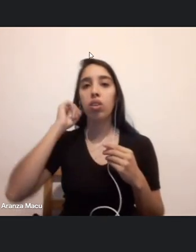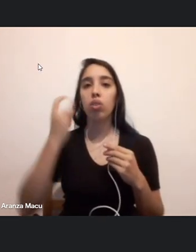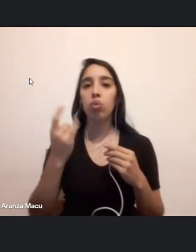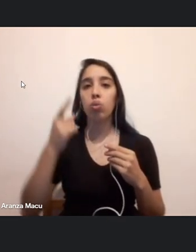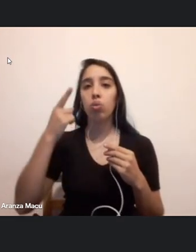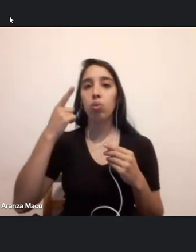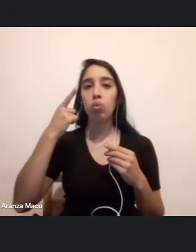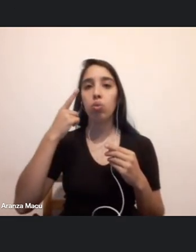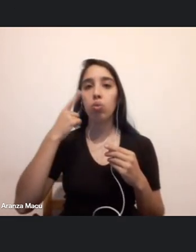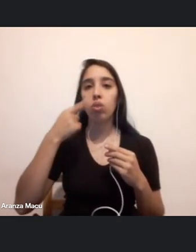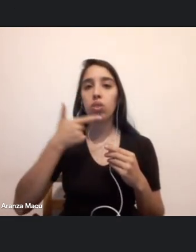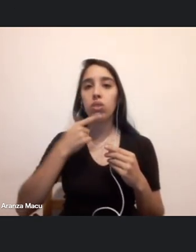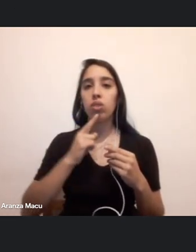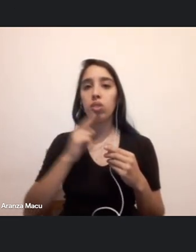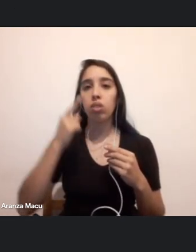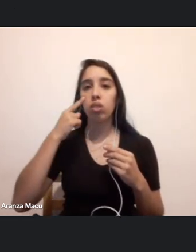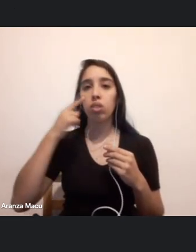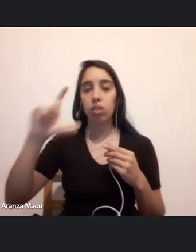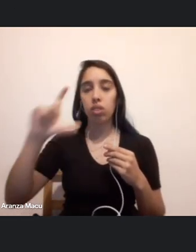¿Sustantivo?